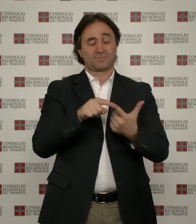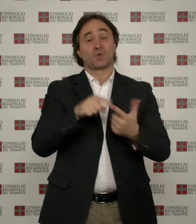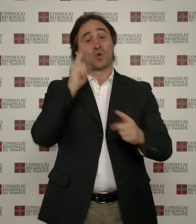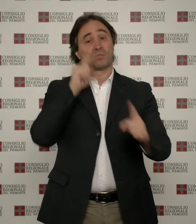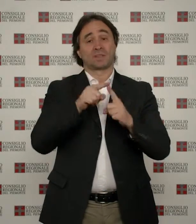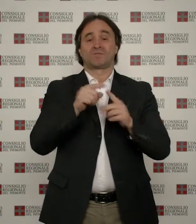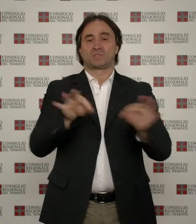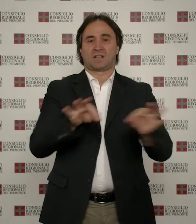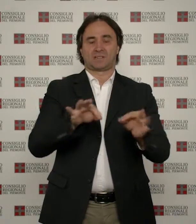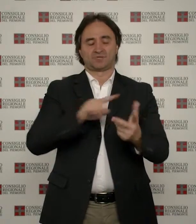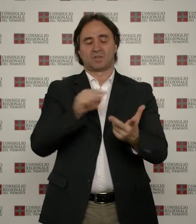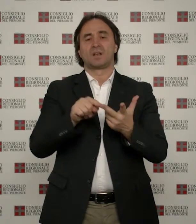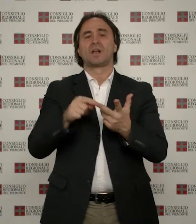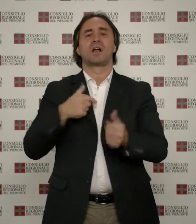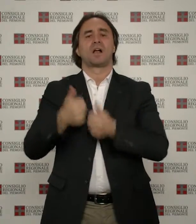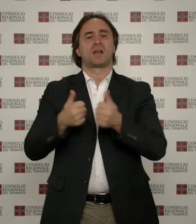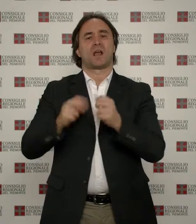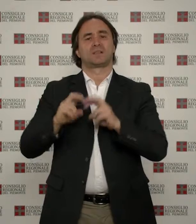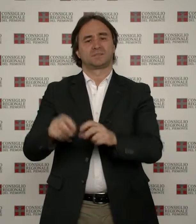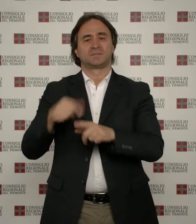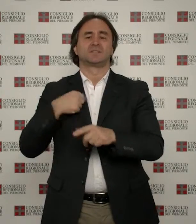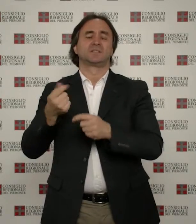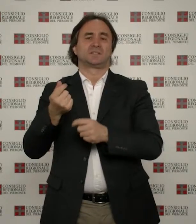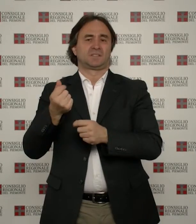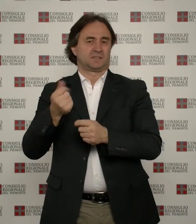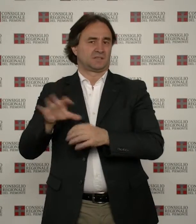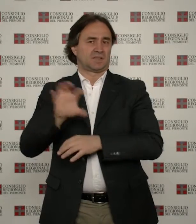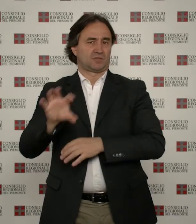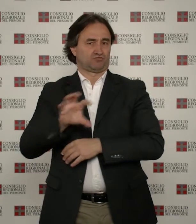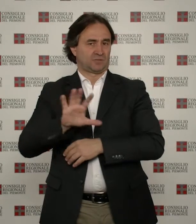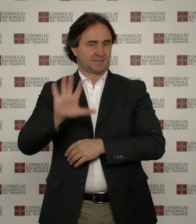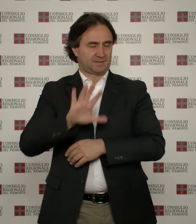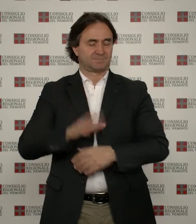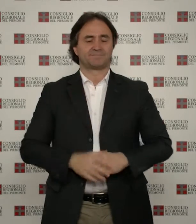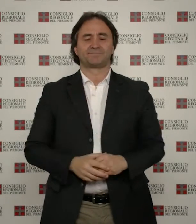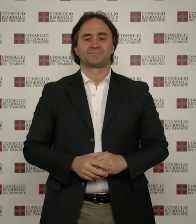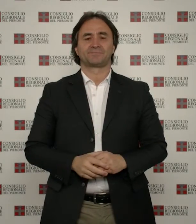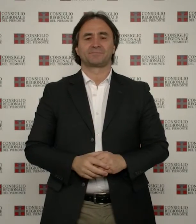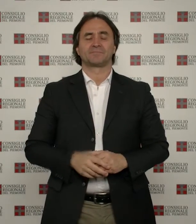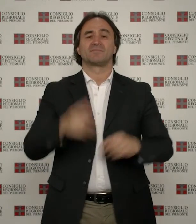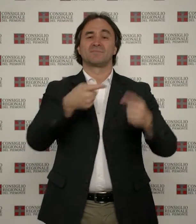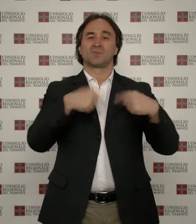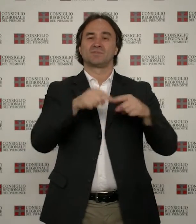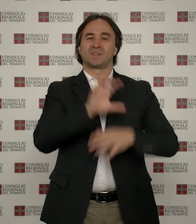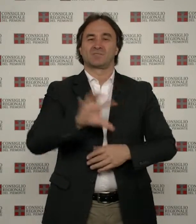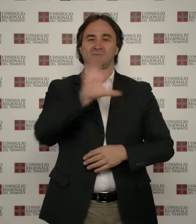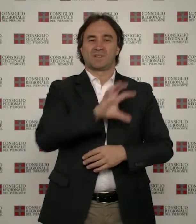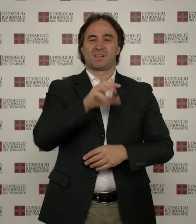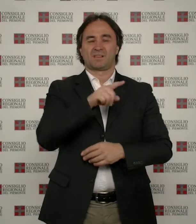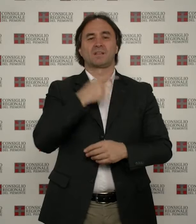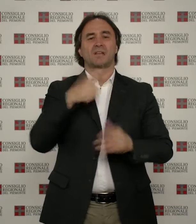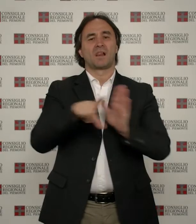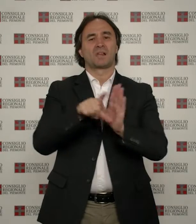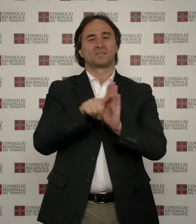strategici e l'analisi della situazione finanziaria della Regione. Il Consiglio regionale ha approvato la legge che disciplina